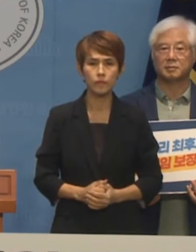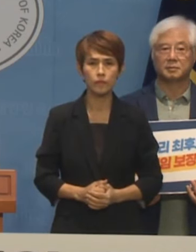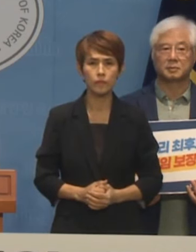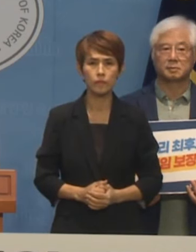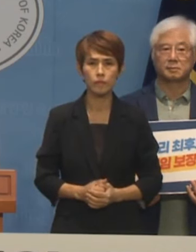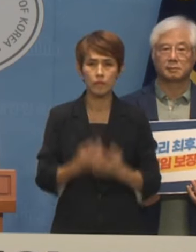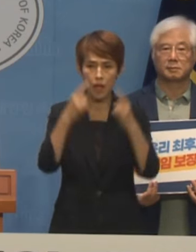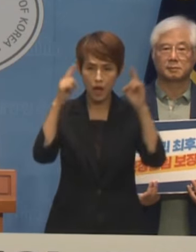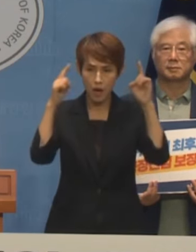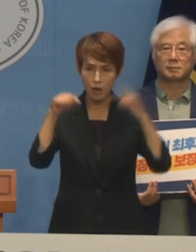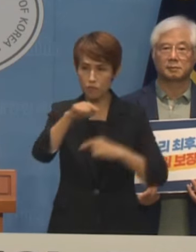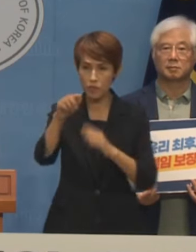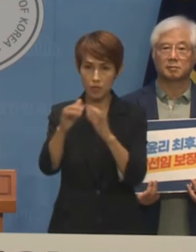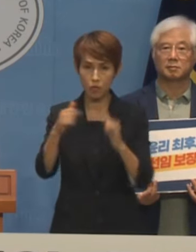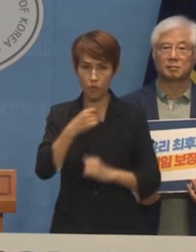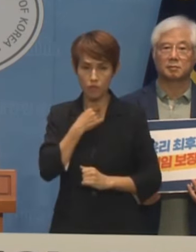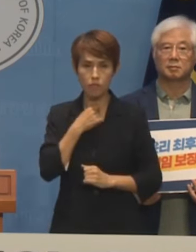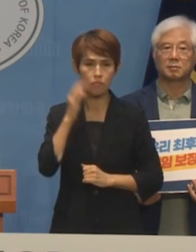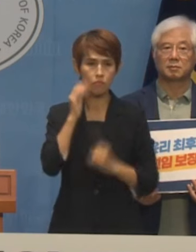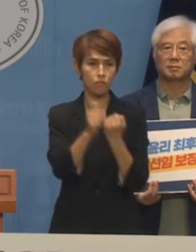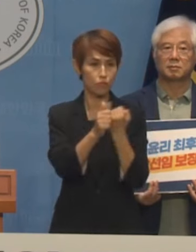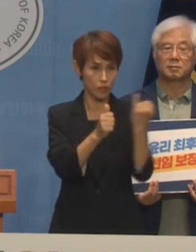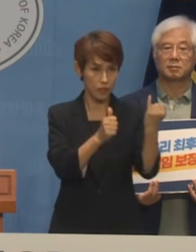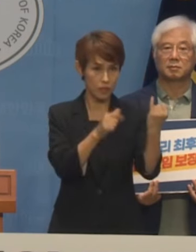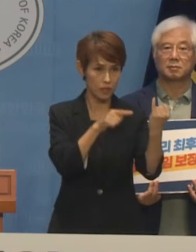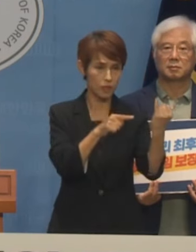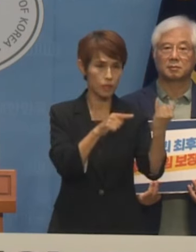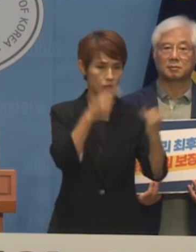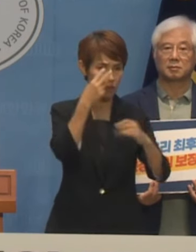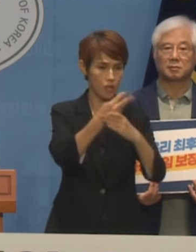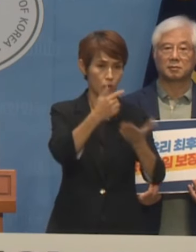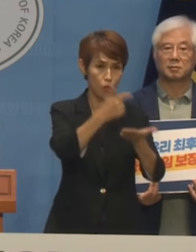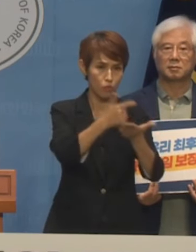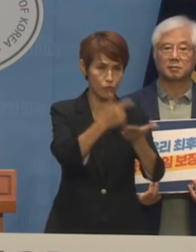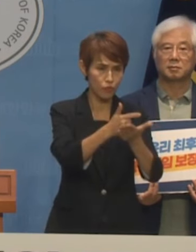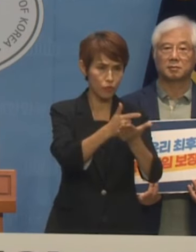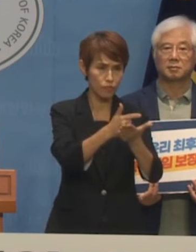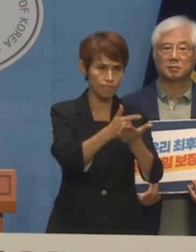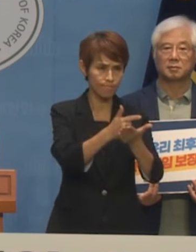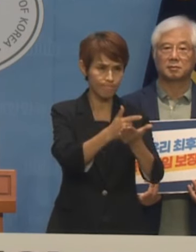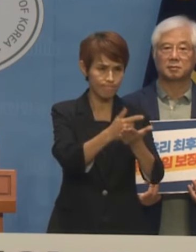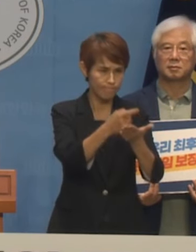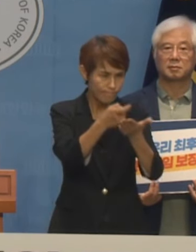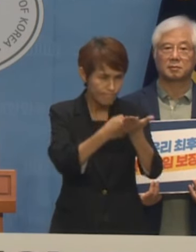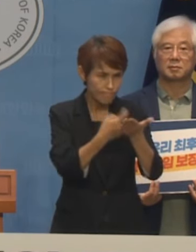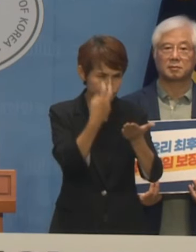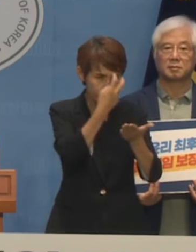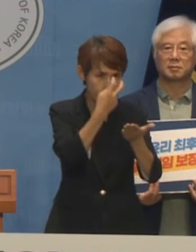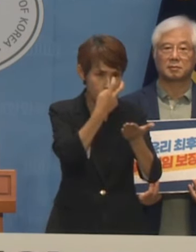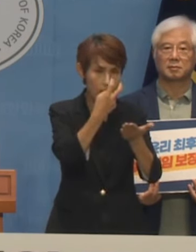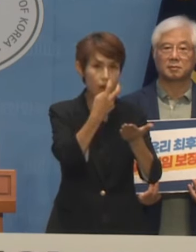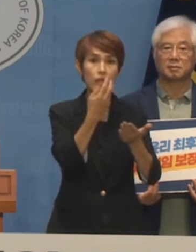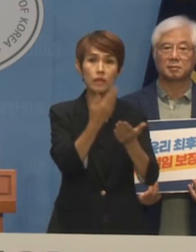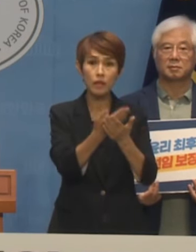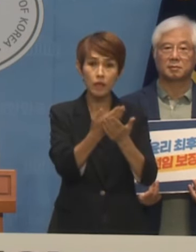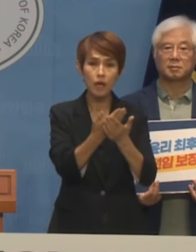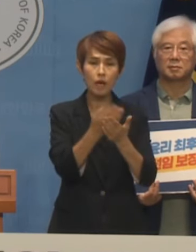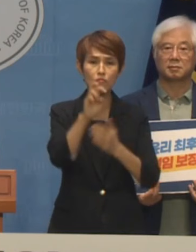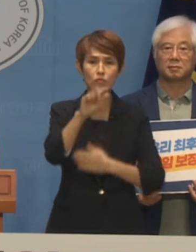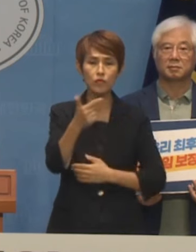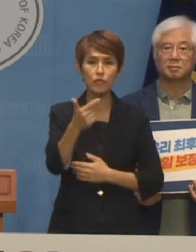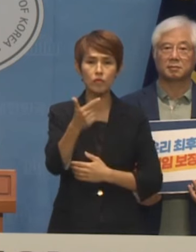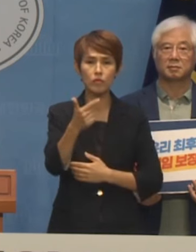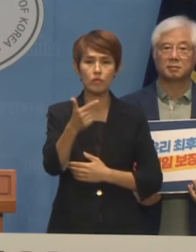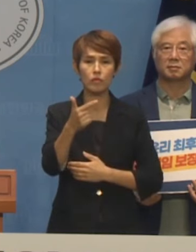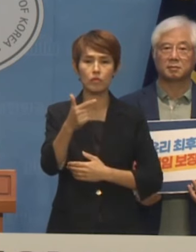대학 구성원들의 요구는 김건희 여사의 석사 논문 검증 원칙을 밝힌 문시연 교수의 총장